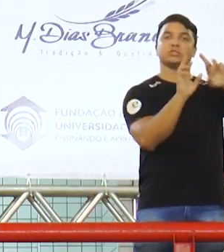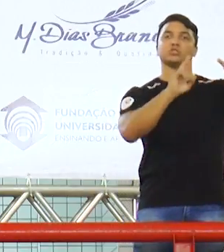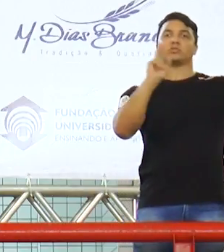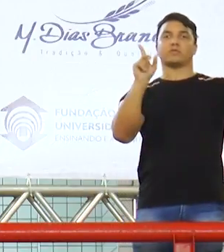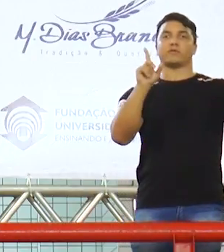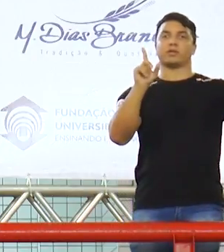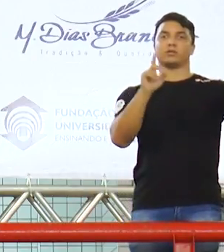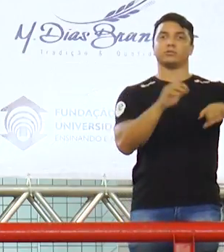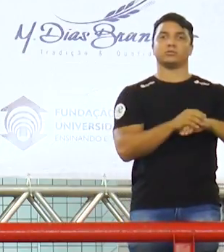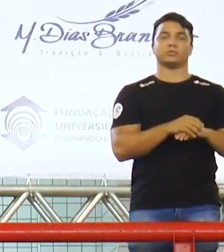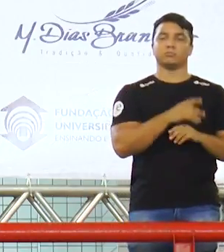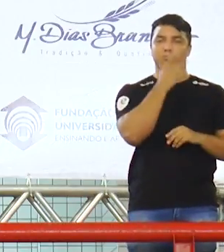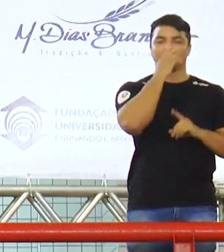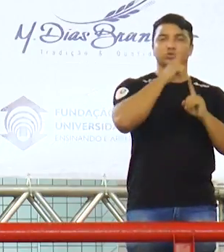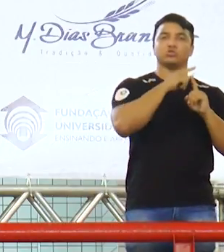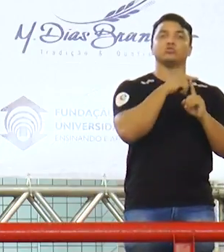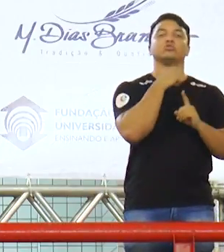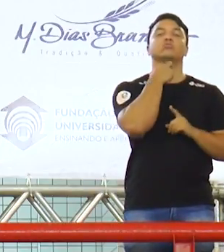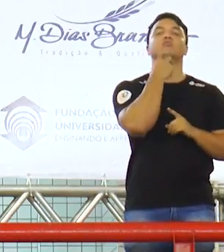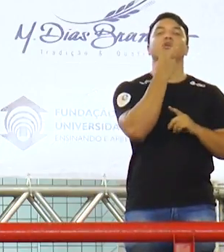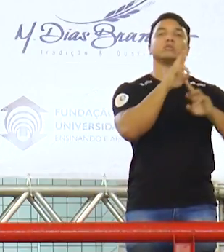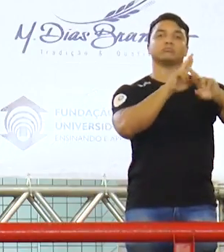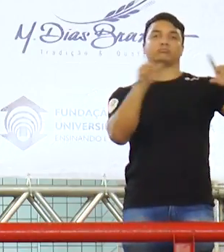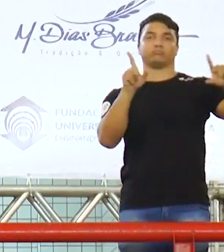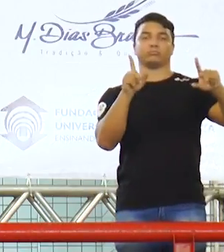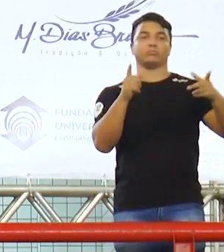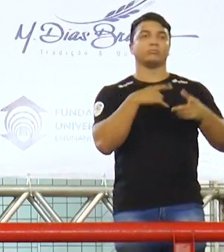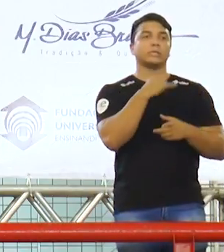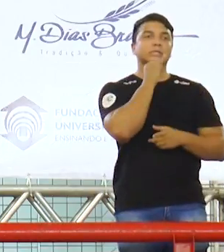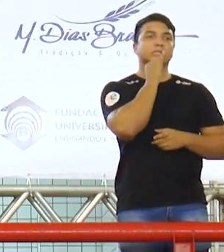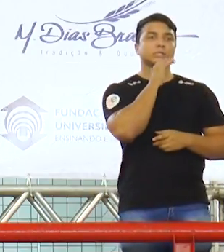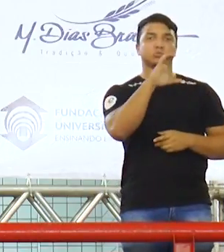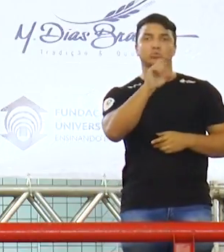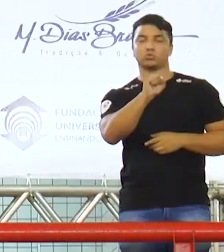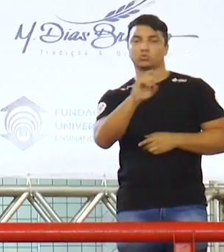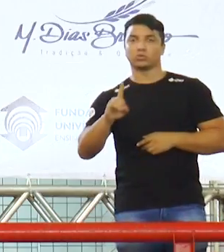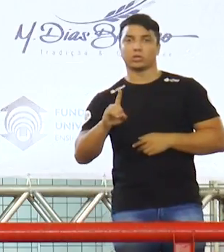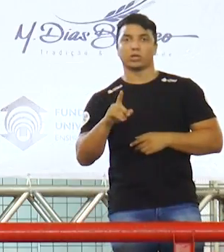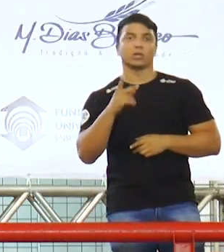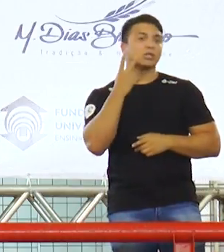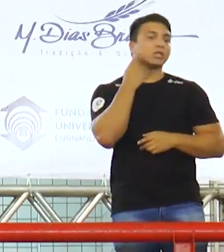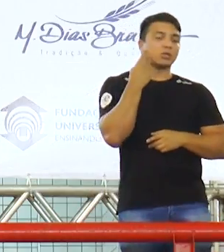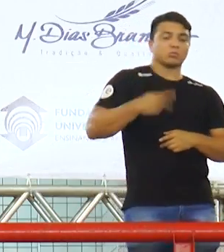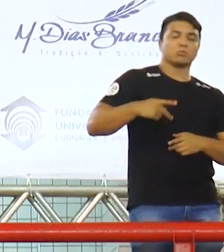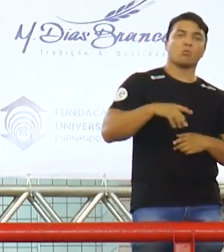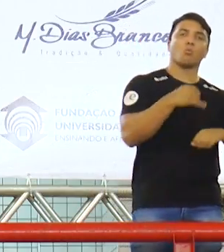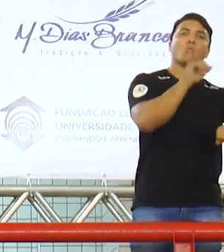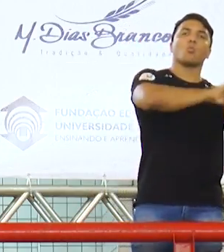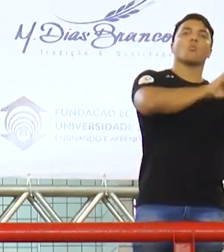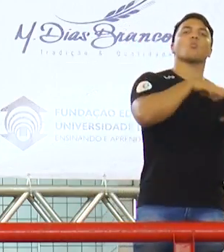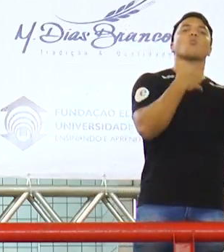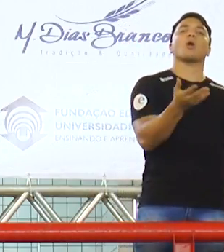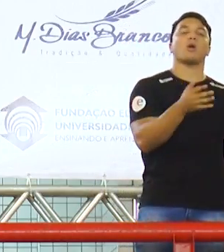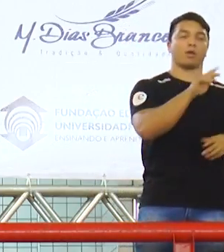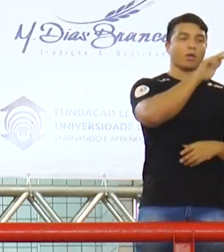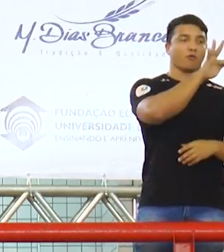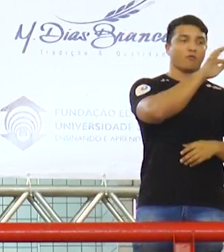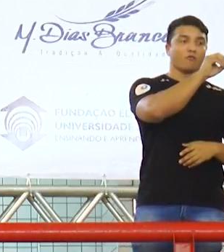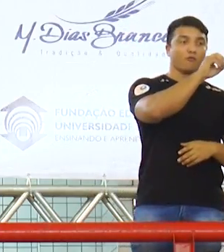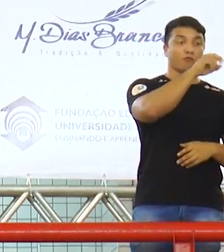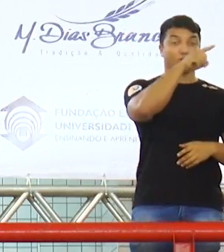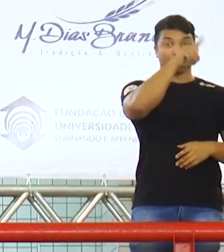Pergunta para um sudestino qual que é a capital do Ceará, que ele vai dizer Fortaleza.